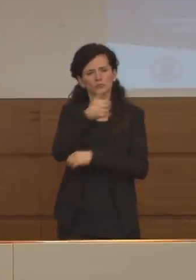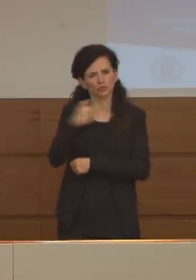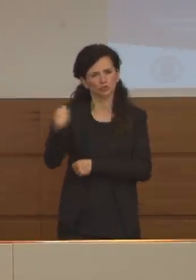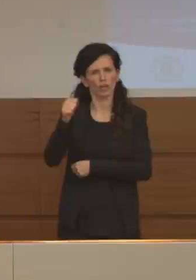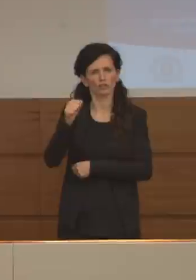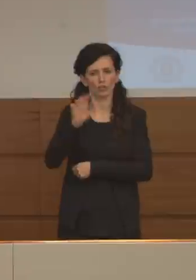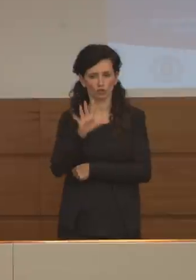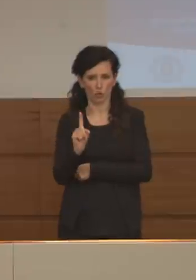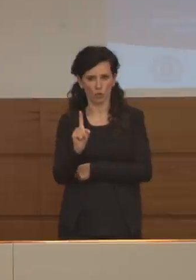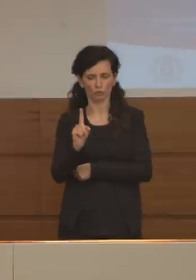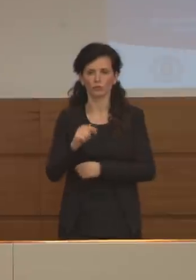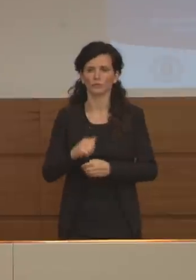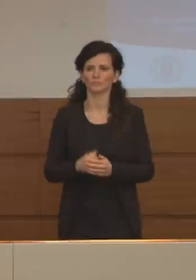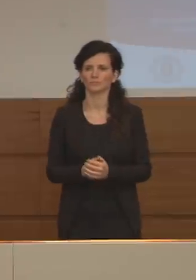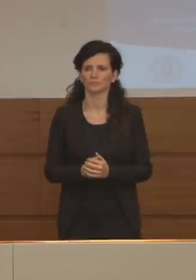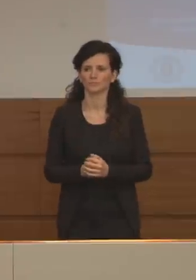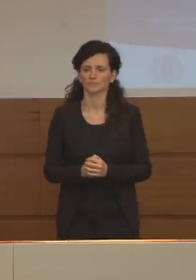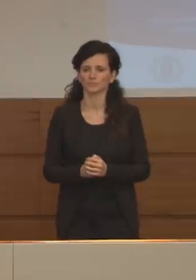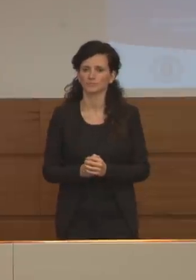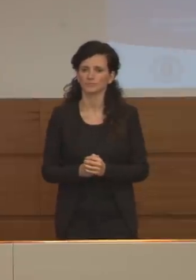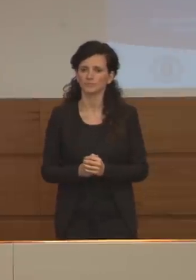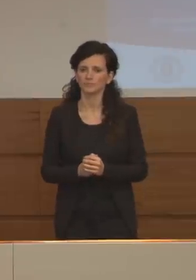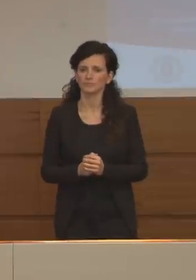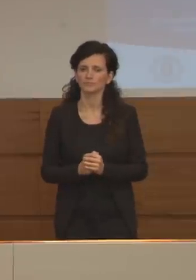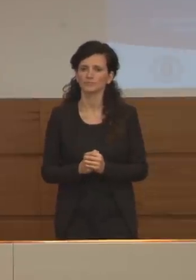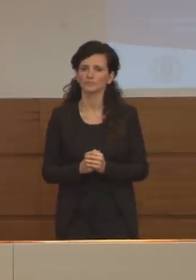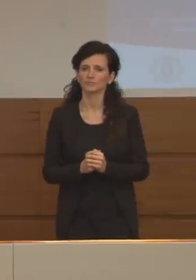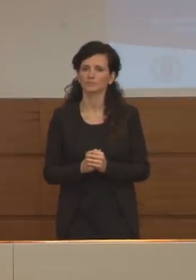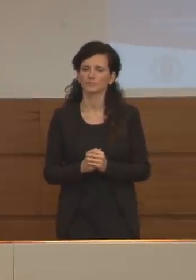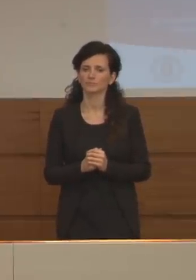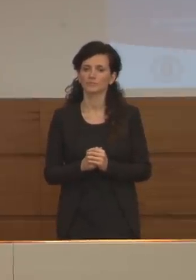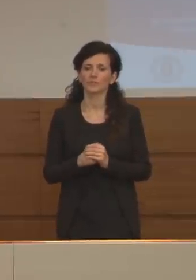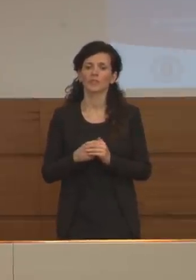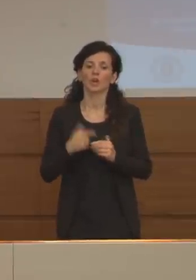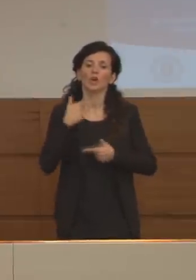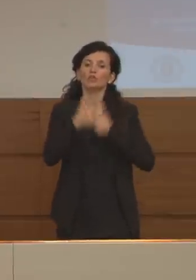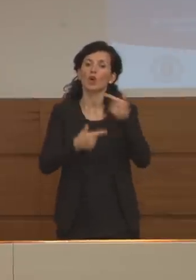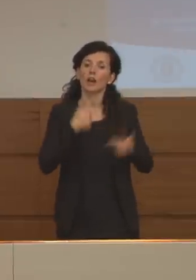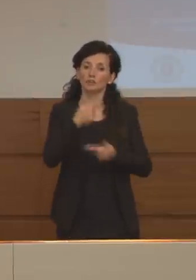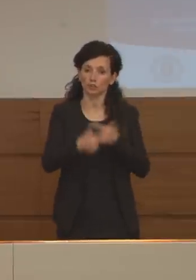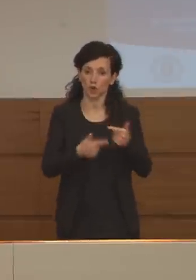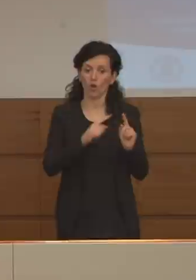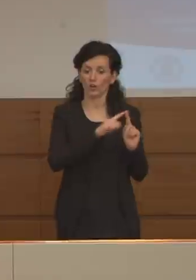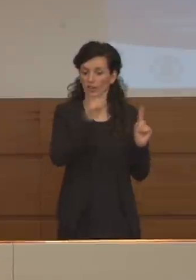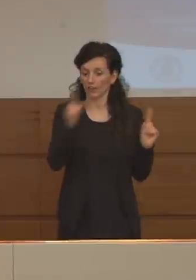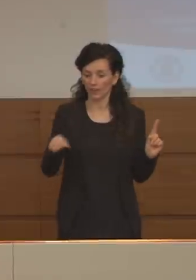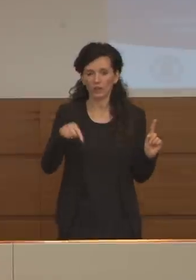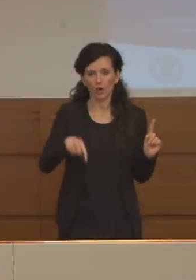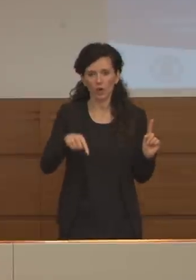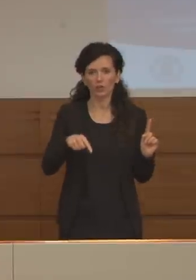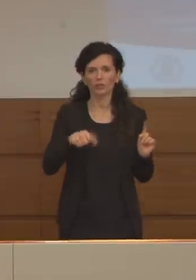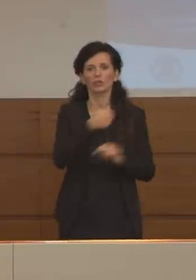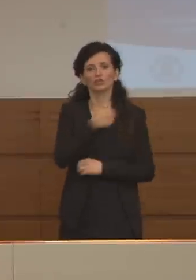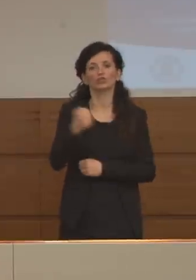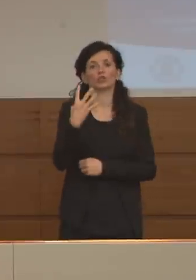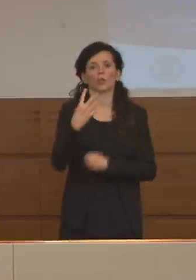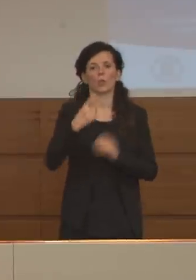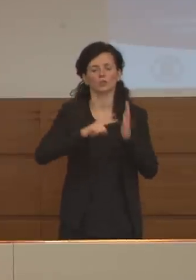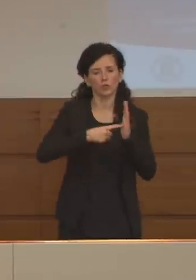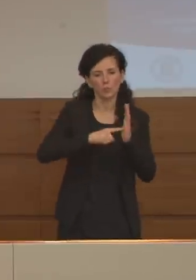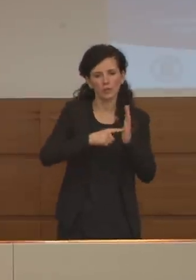151 ad oggi per quanto riguarda le donazioni abbiamo raccolto 104